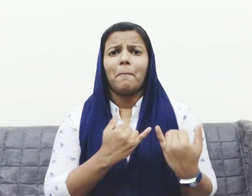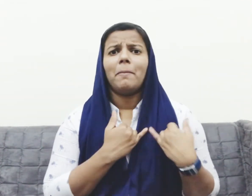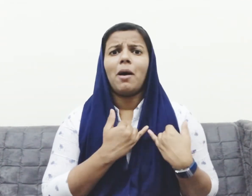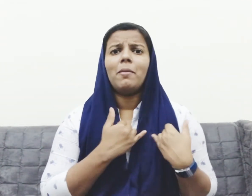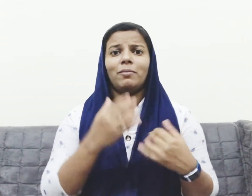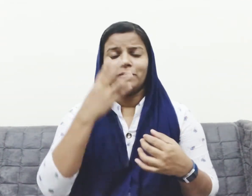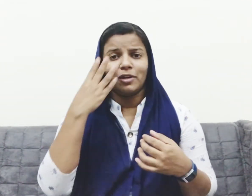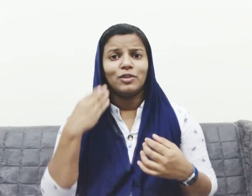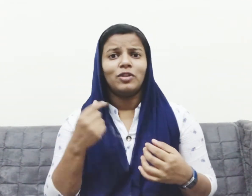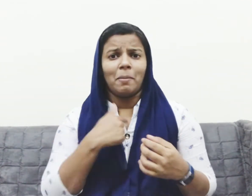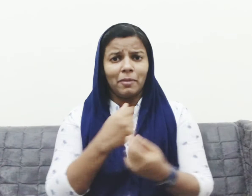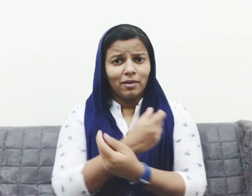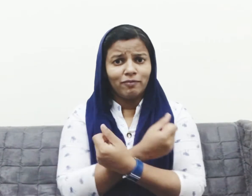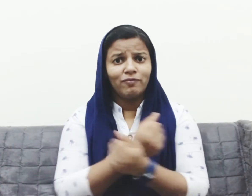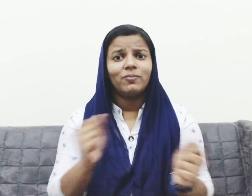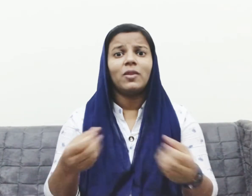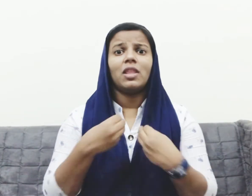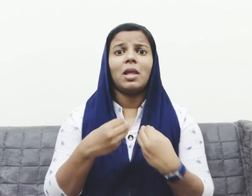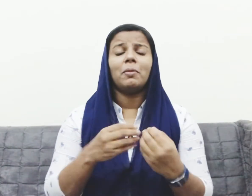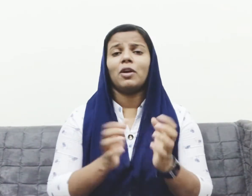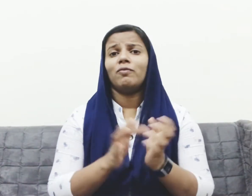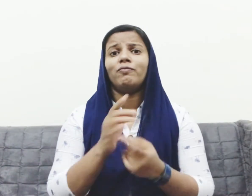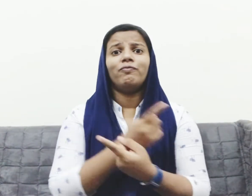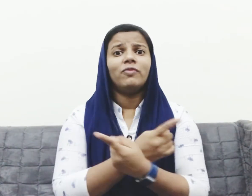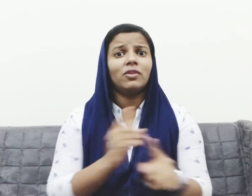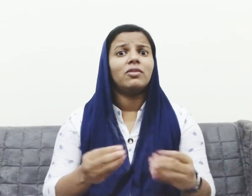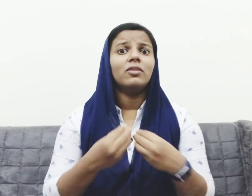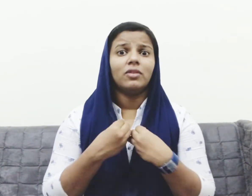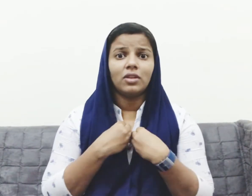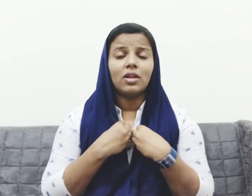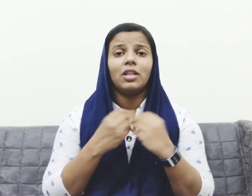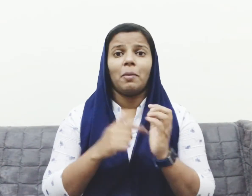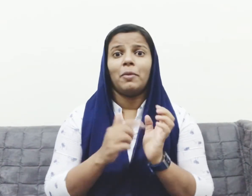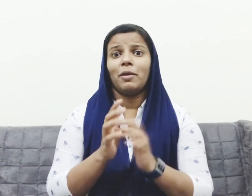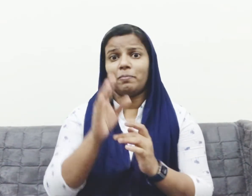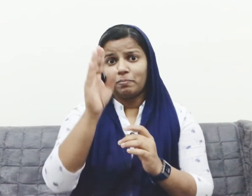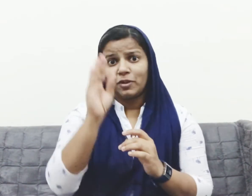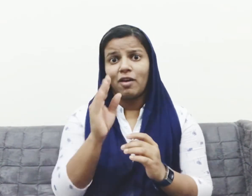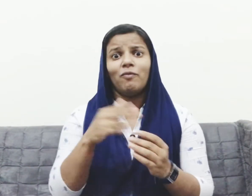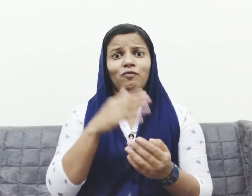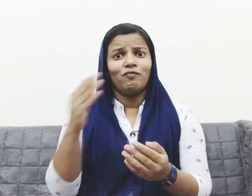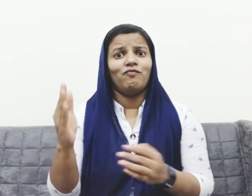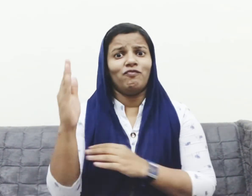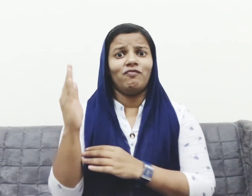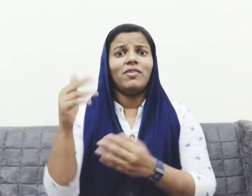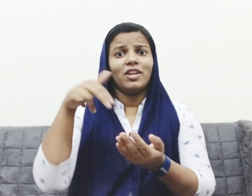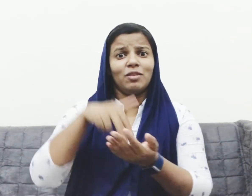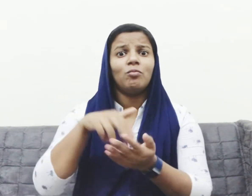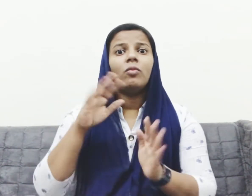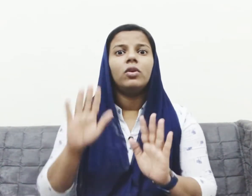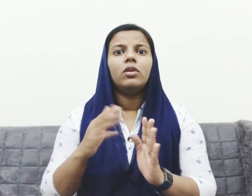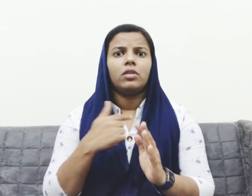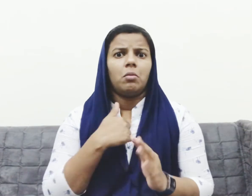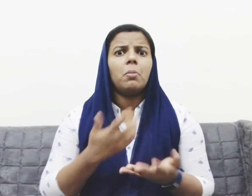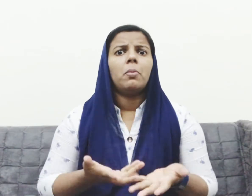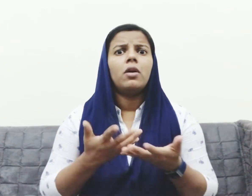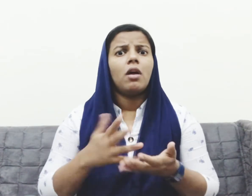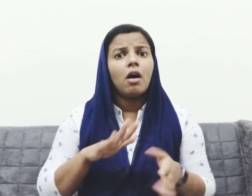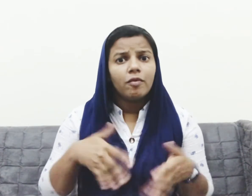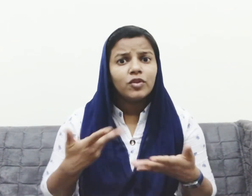വേണ്ടി മരിച്ചവൻ, നമ്മളെ രക്ഷിച്ചവൻ, നമ്മളെ വീണ്ടെടുത്തവൻ നമുക്ക് വേണ്ടി പിതാവിൻ്റെ വലത്തുഭാഗത്ത് നിന്നിരിക്കുക. അപ്പോൾ പിന്നെ നമ്മൾ ഭാരപ്പെടേണ്ട